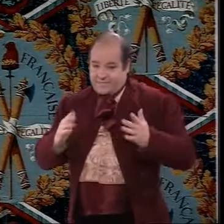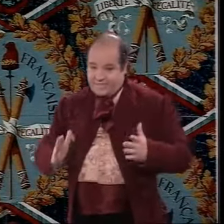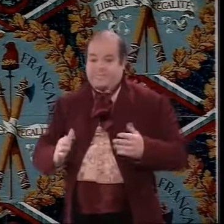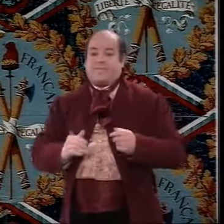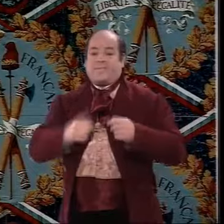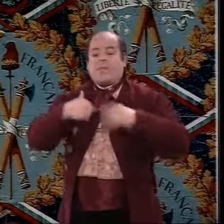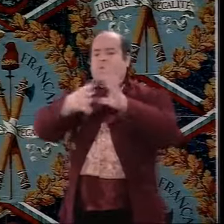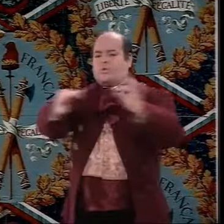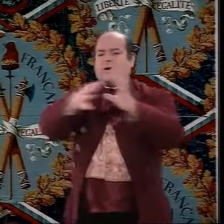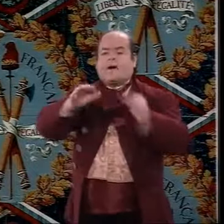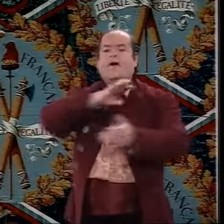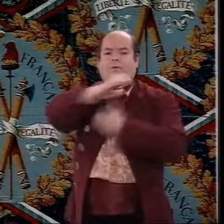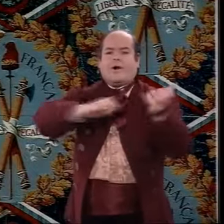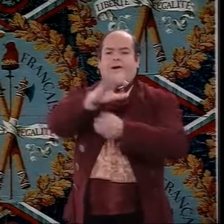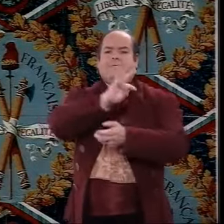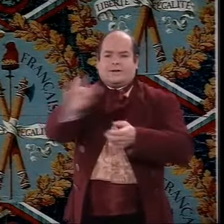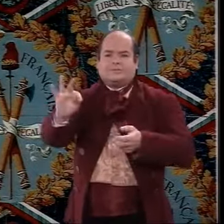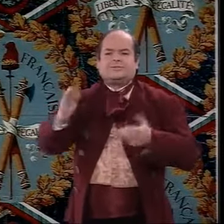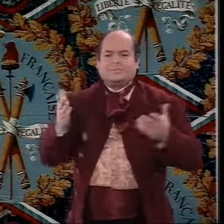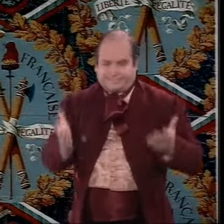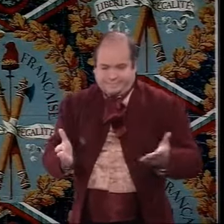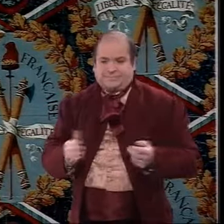Je vais vous raconter ce qu'il s'est passé.